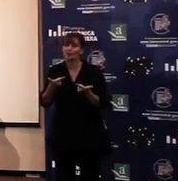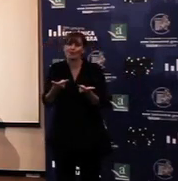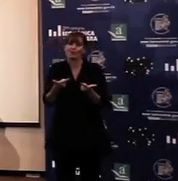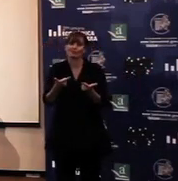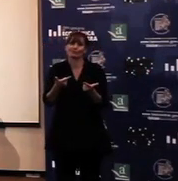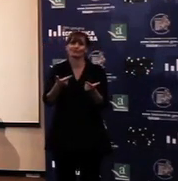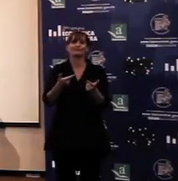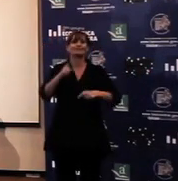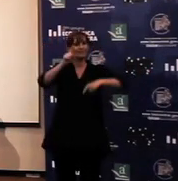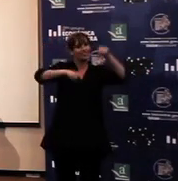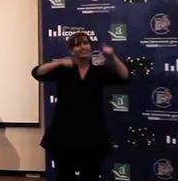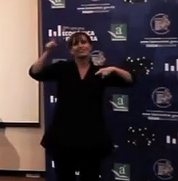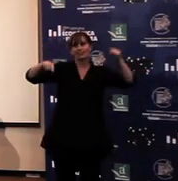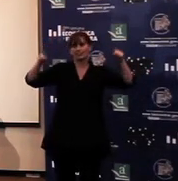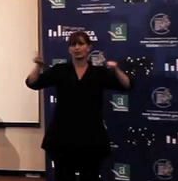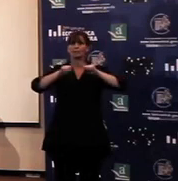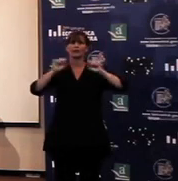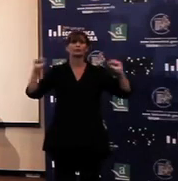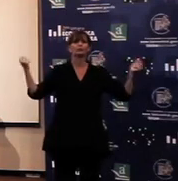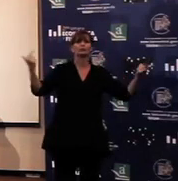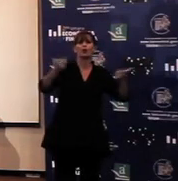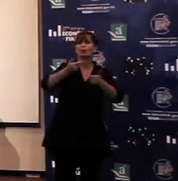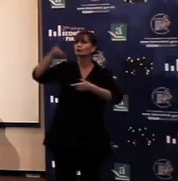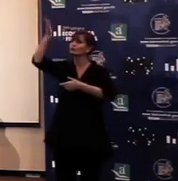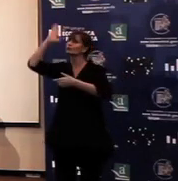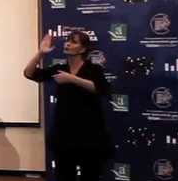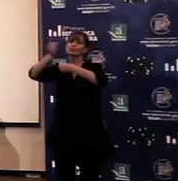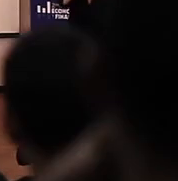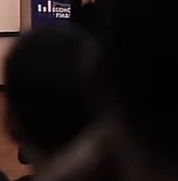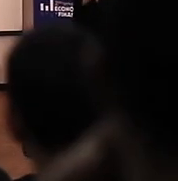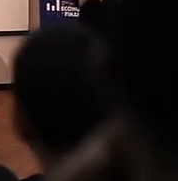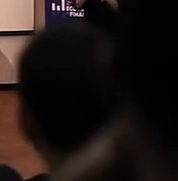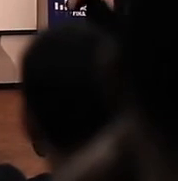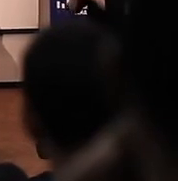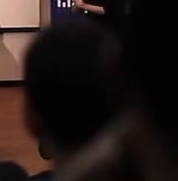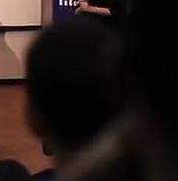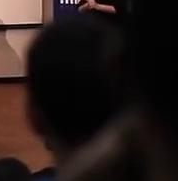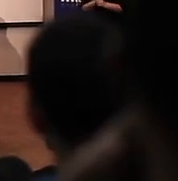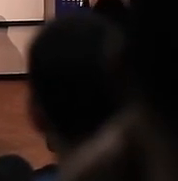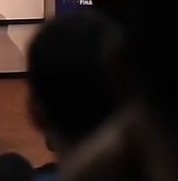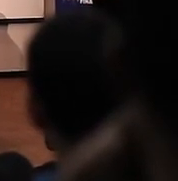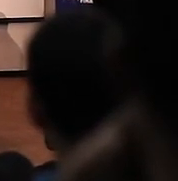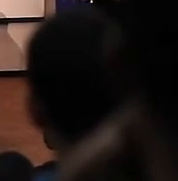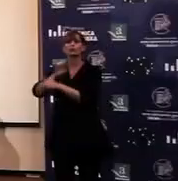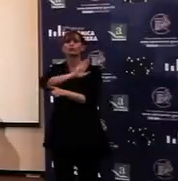Por lo tanto, todos somos criaturas de Dios, y por lo tanto, todos tenemos una función determinada.